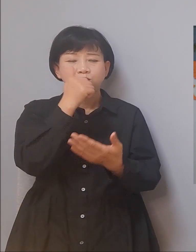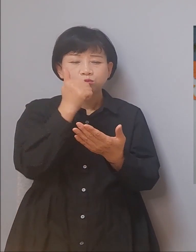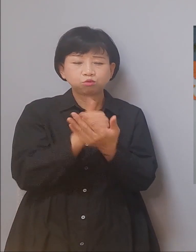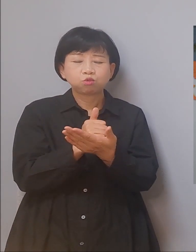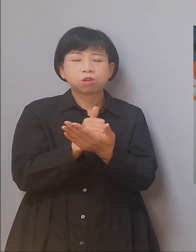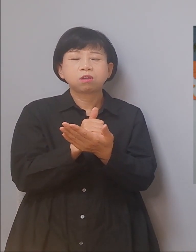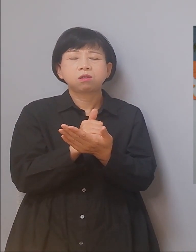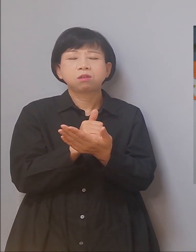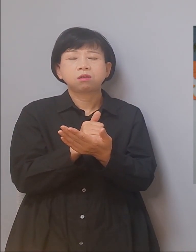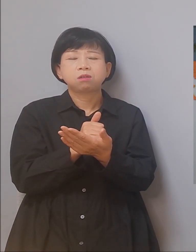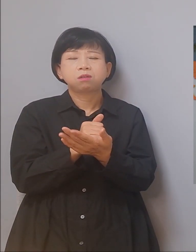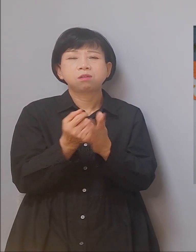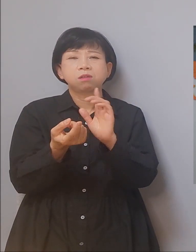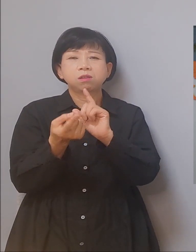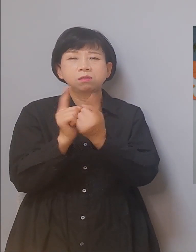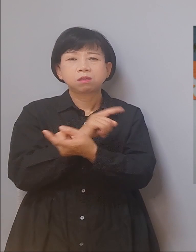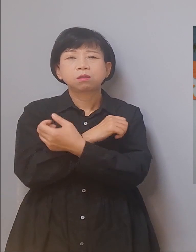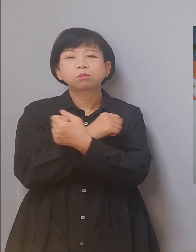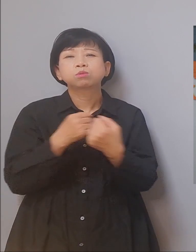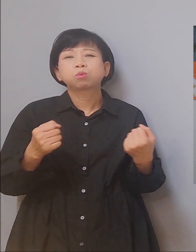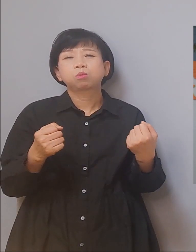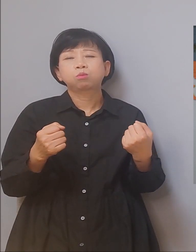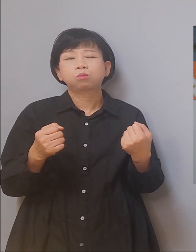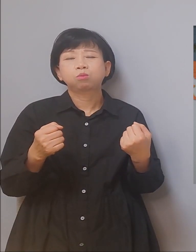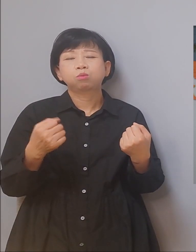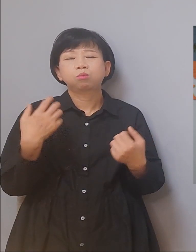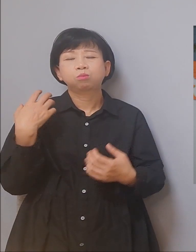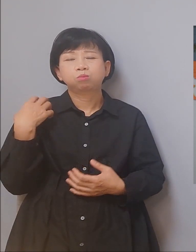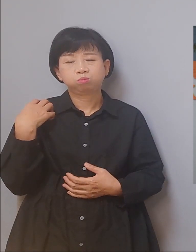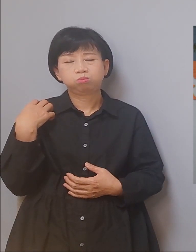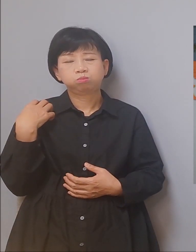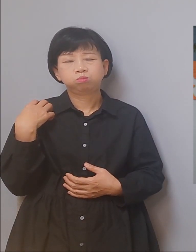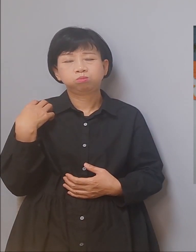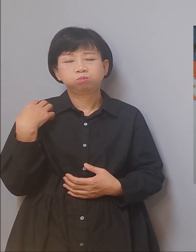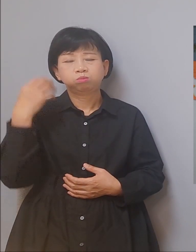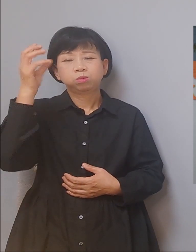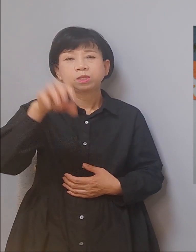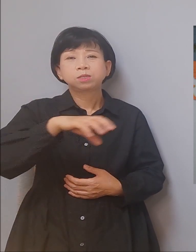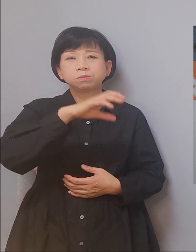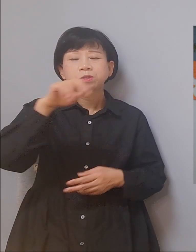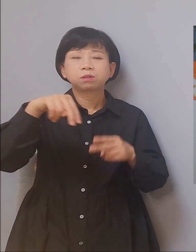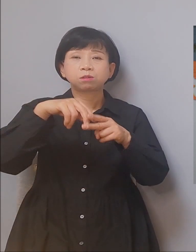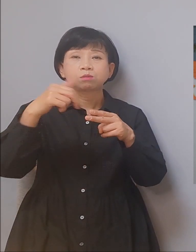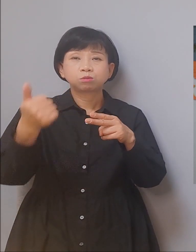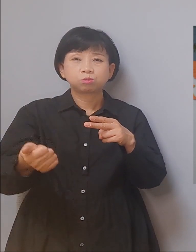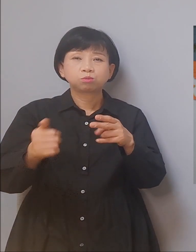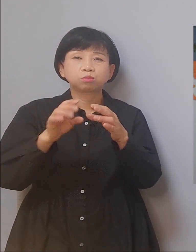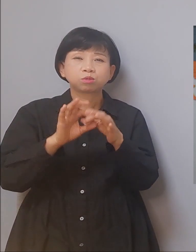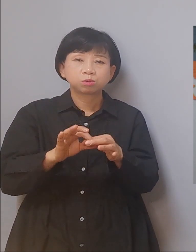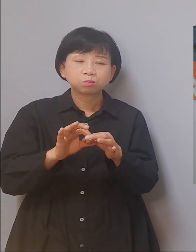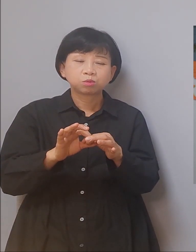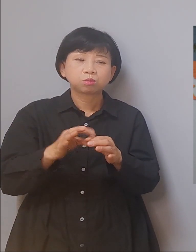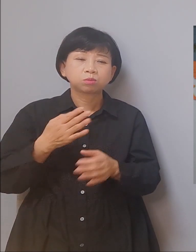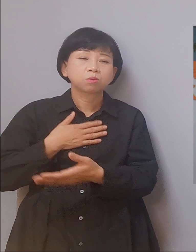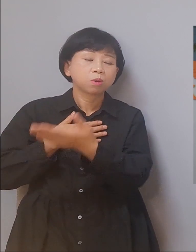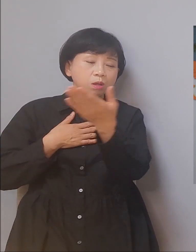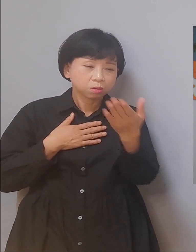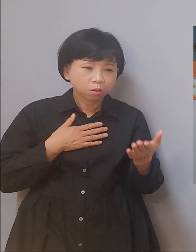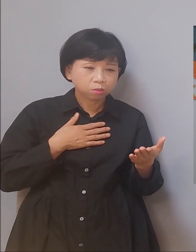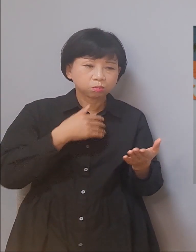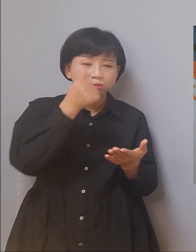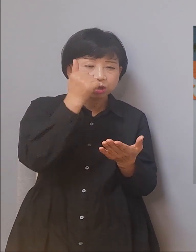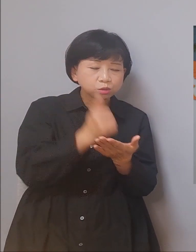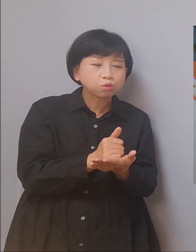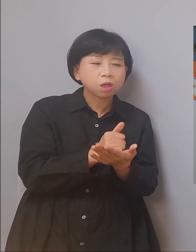대표하셔서 대속하셔서 대신 저 주심으로 그 십자가에서 죽으심으로 말미암아 저와 여러분 나의